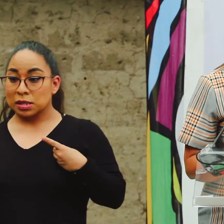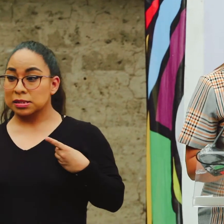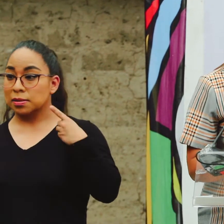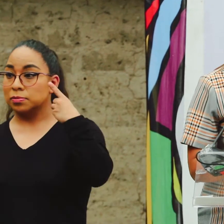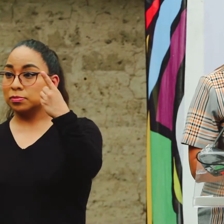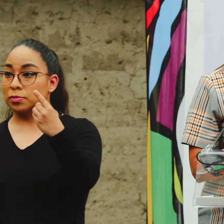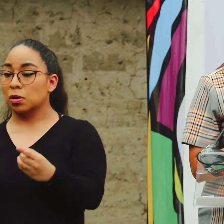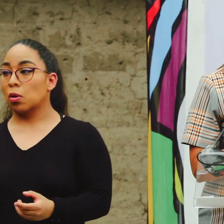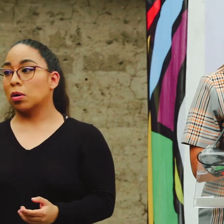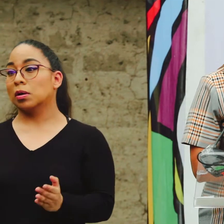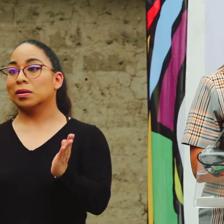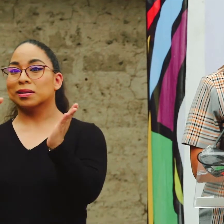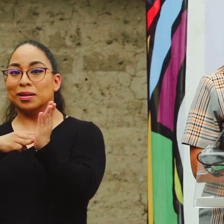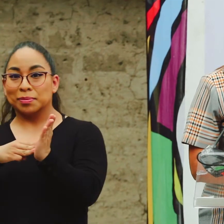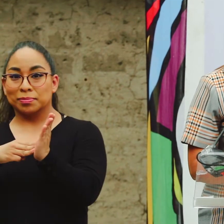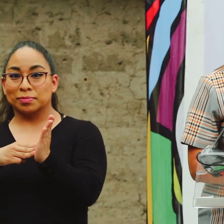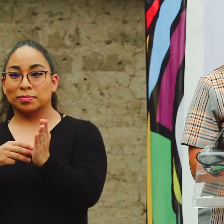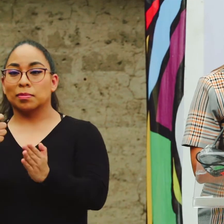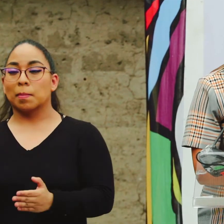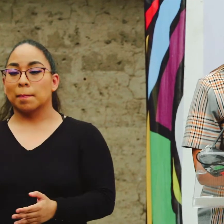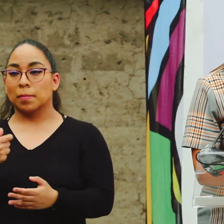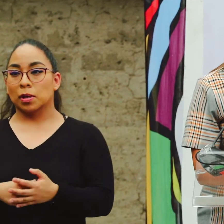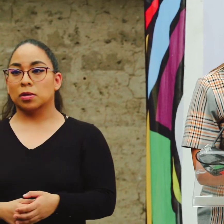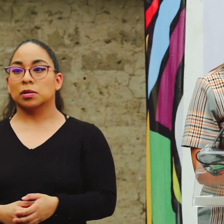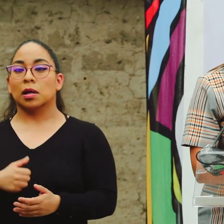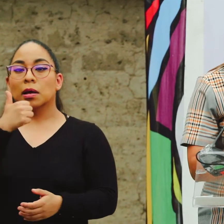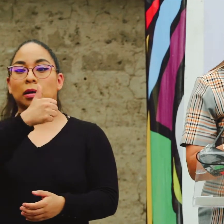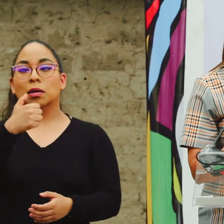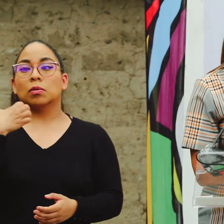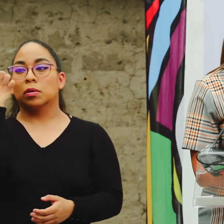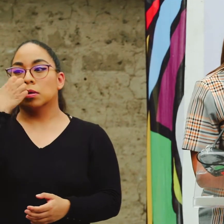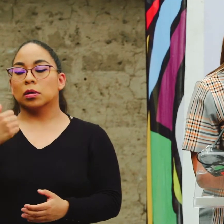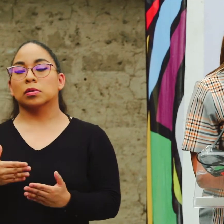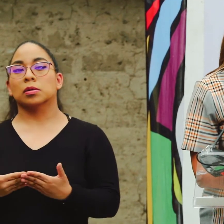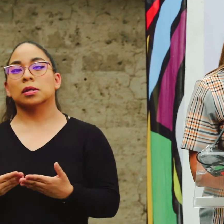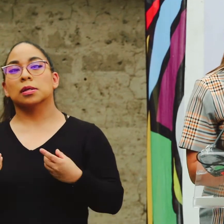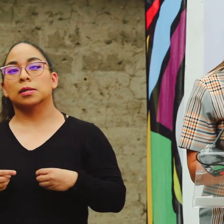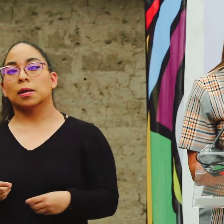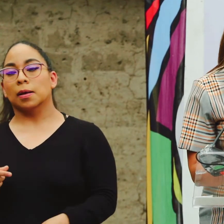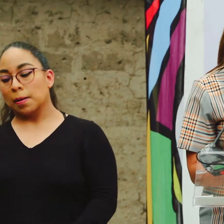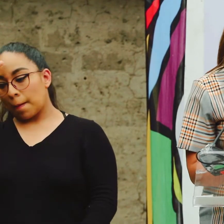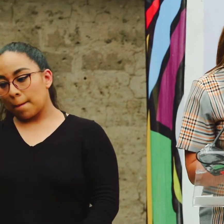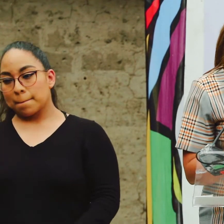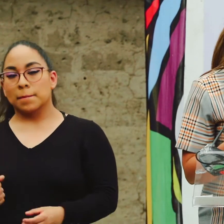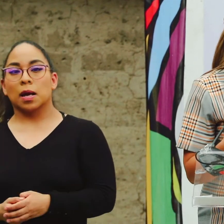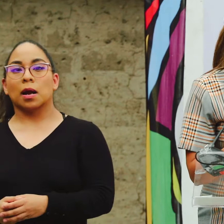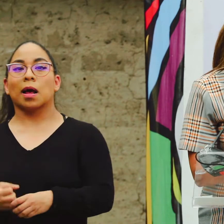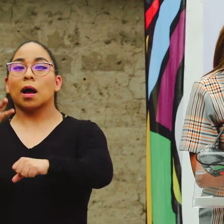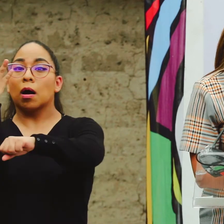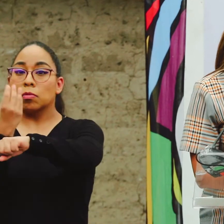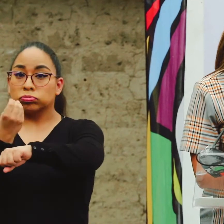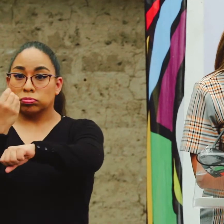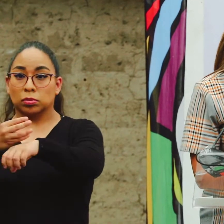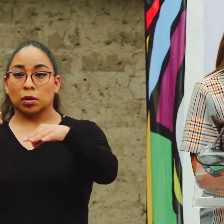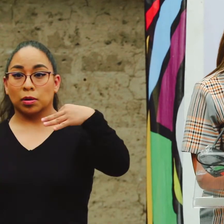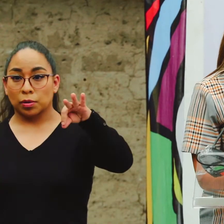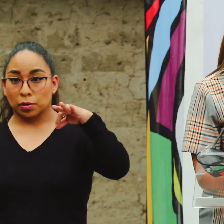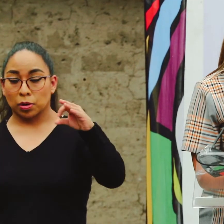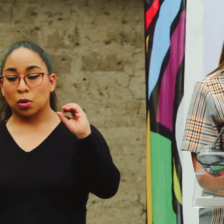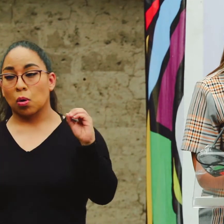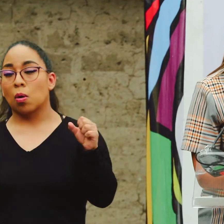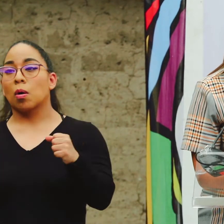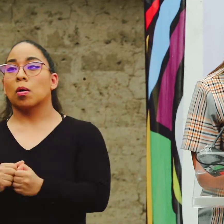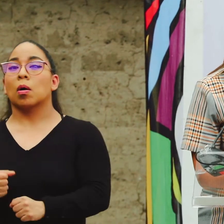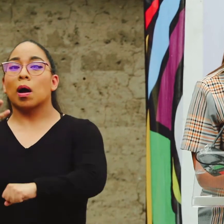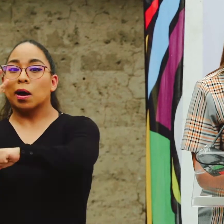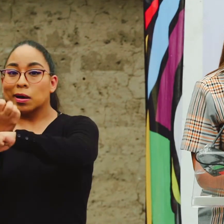mil pesos a las estancias para que puedan poner en orden documentos o acondicionar el espacio